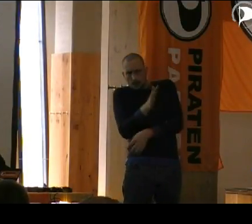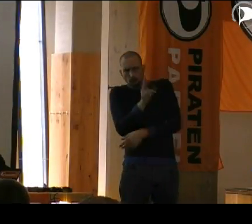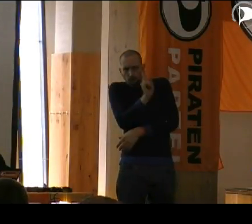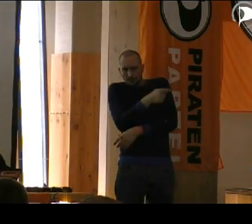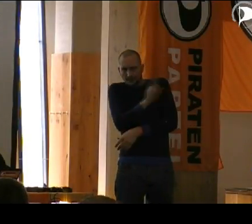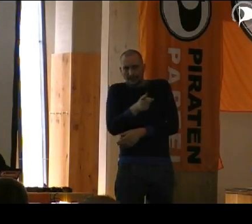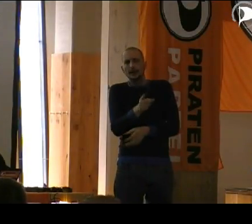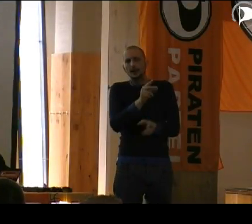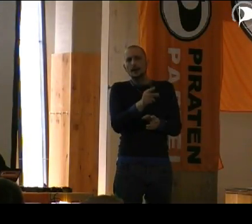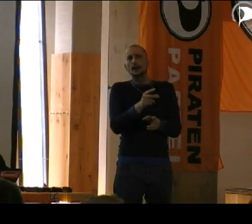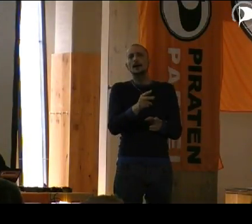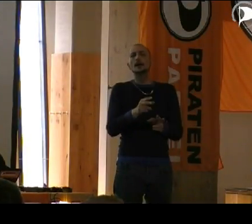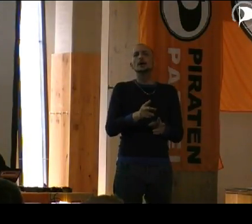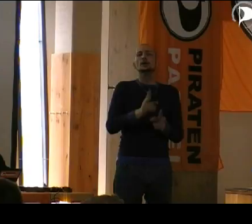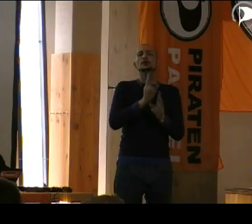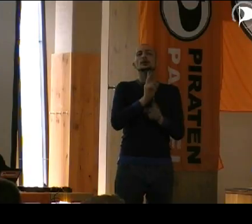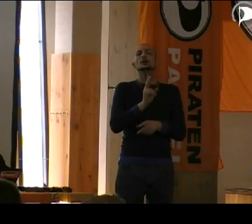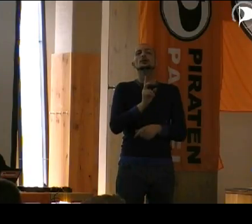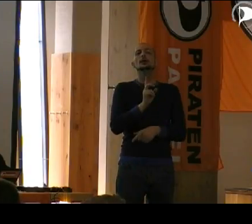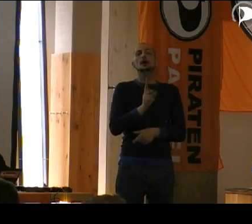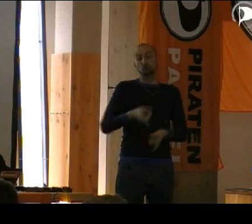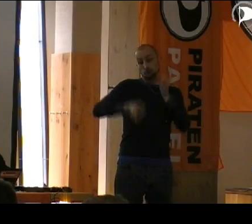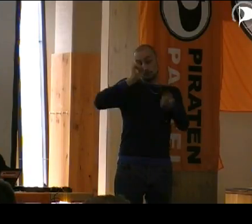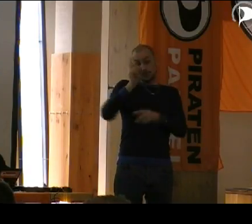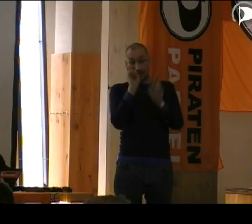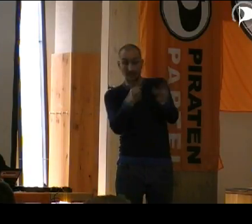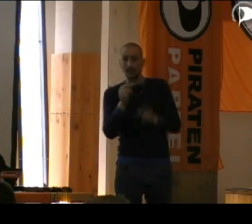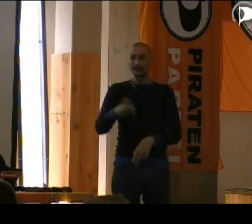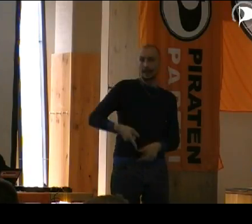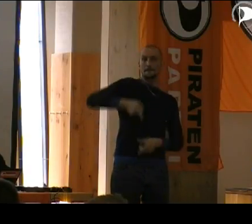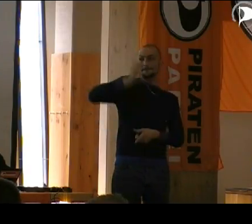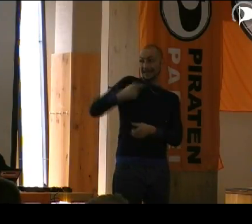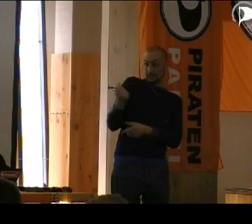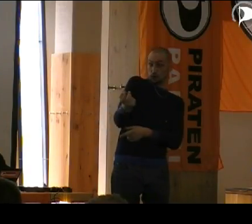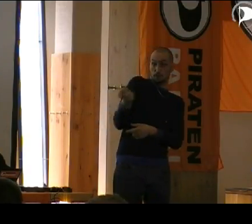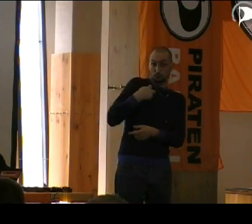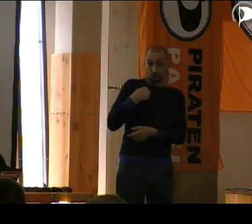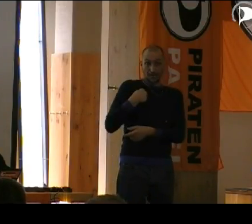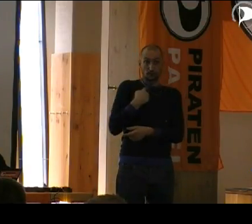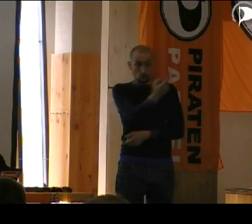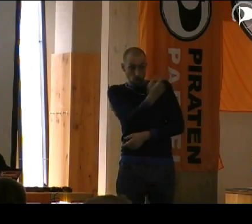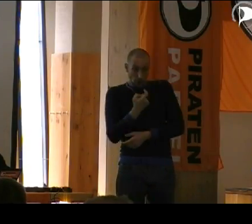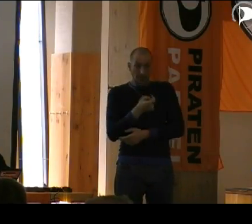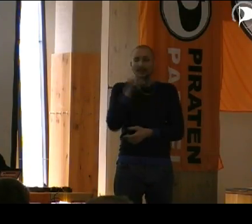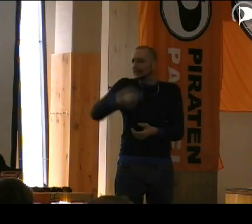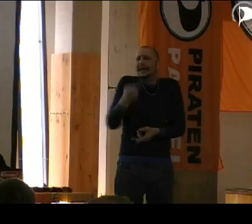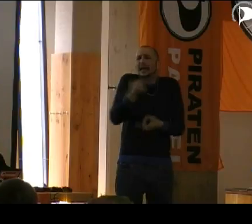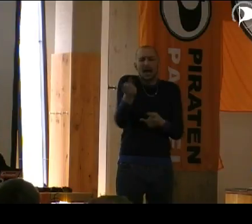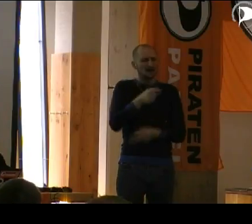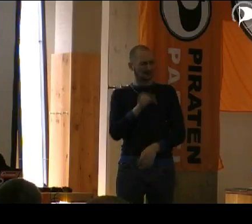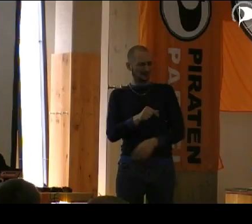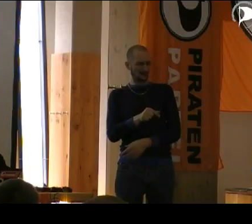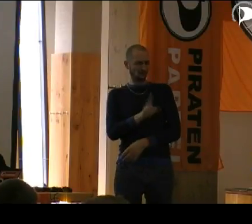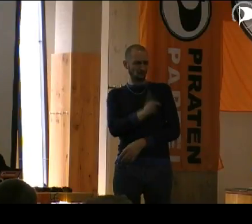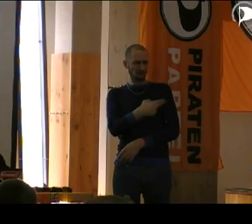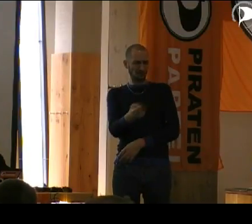hat dass irgendetwas ordentlich durchgeführt sind melden er kommen und sagen egal wann es ist es kommt sicherlich schon spanisch